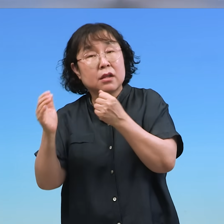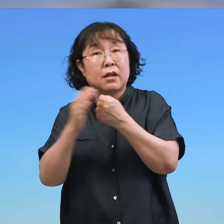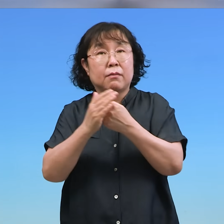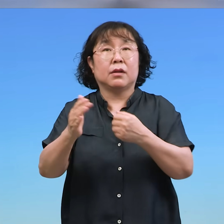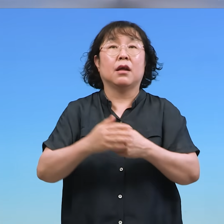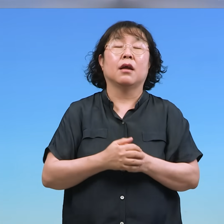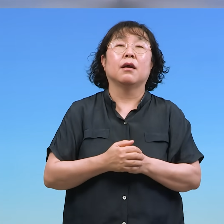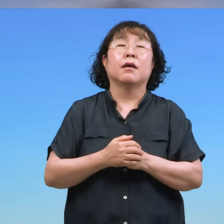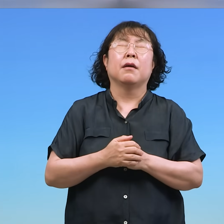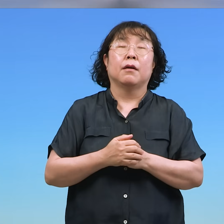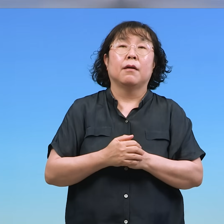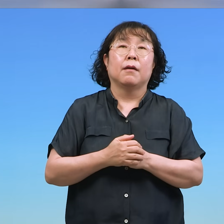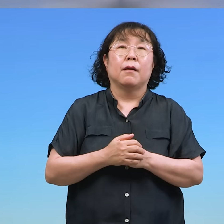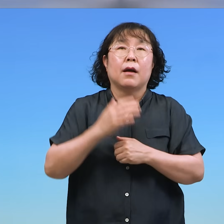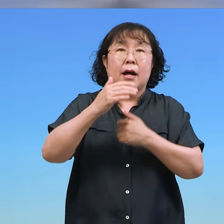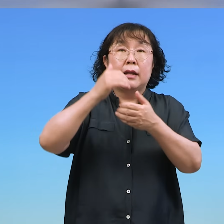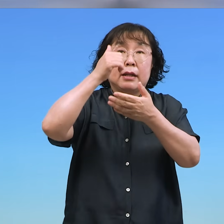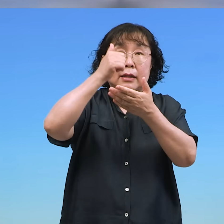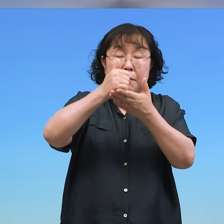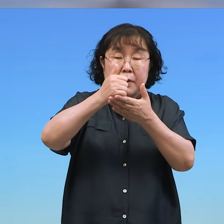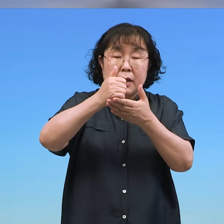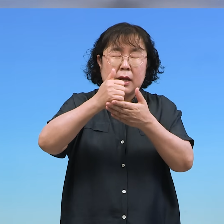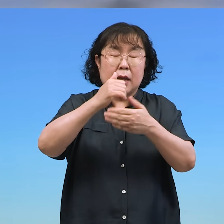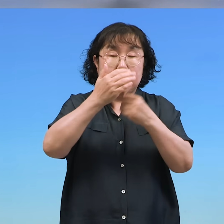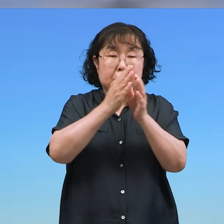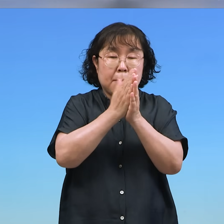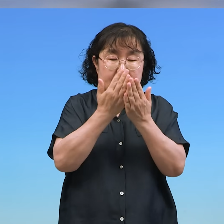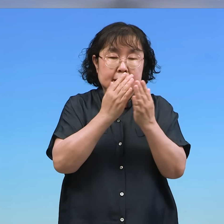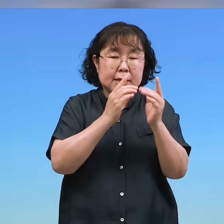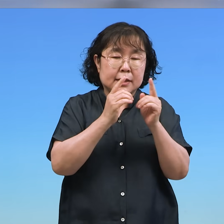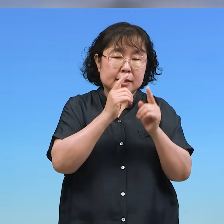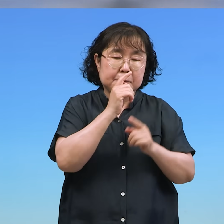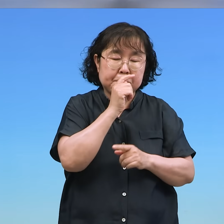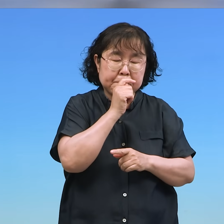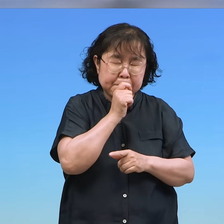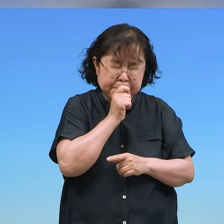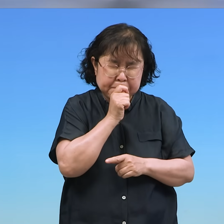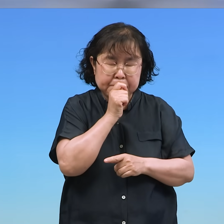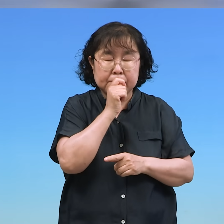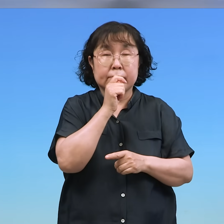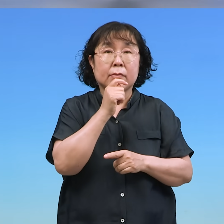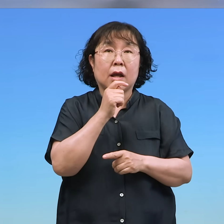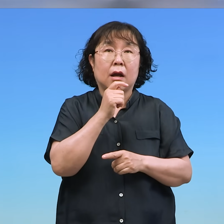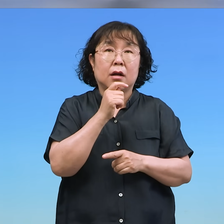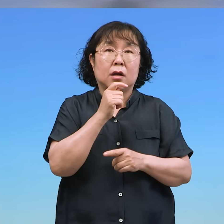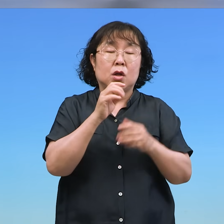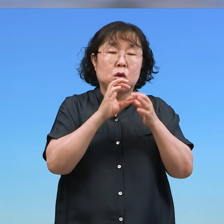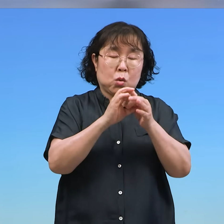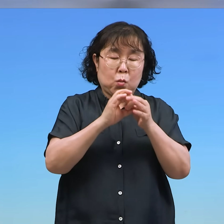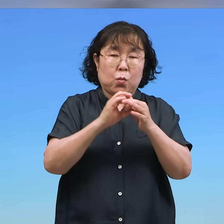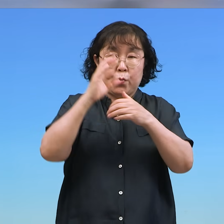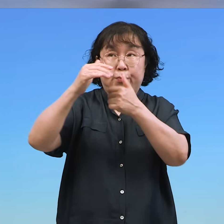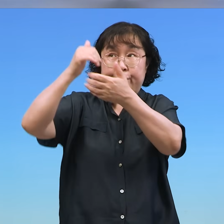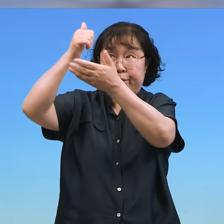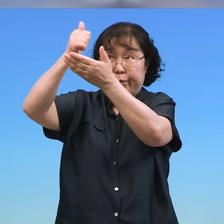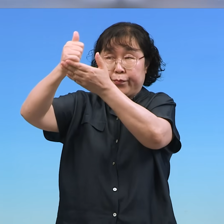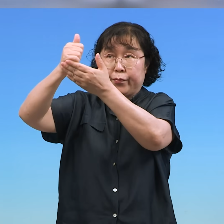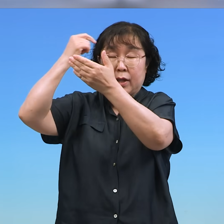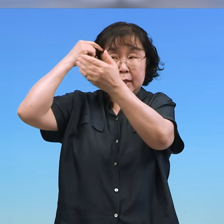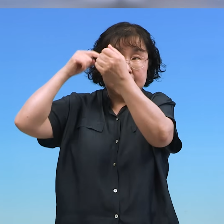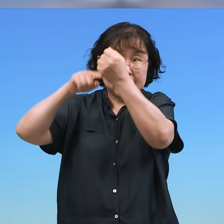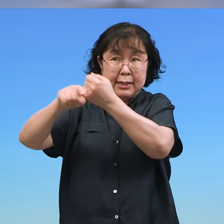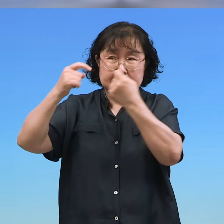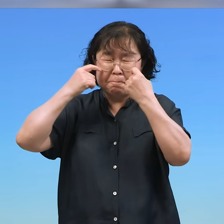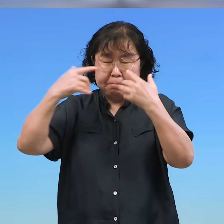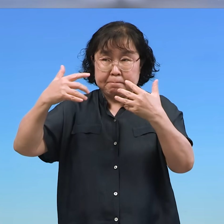오해를 하기 때문에 하나님은 말씀 묵상을 통해서 우리가 그 하나님의 뜻을 올바로 해석하기를